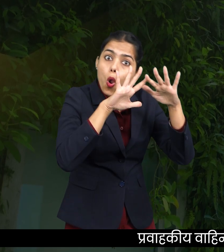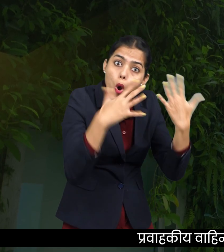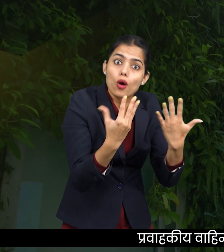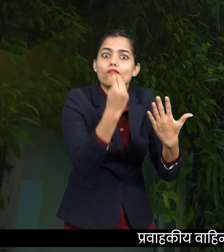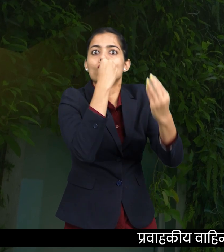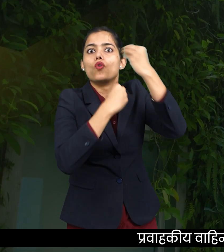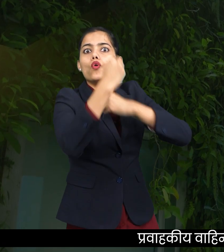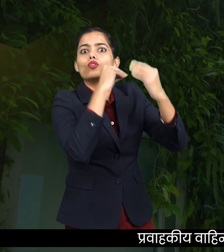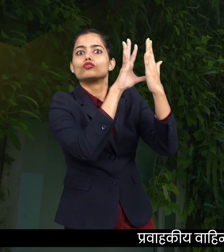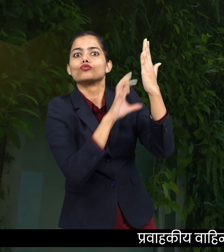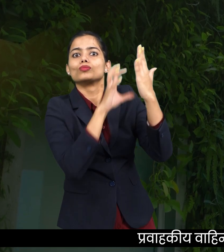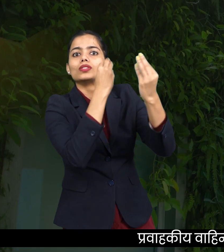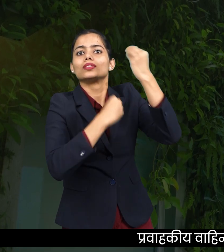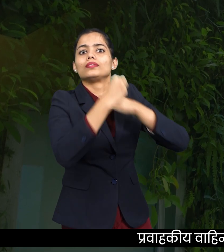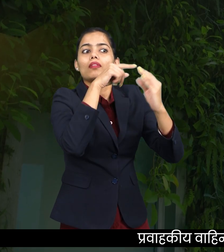वाहिन्यांपर्यंत करतात.